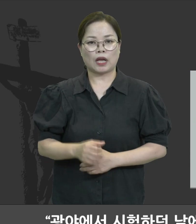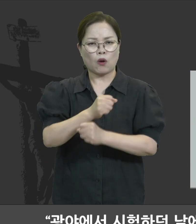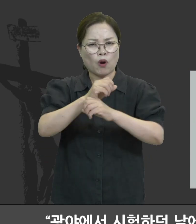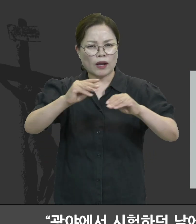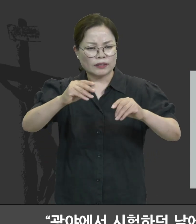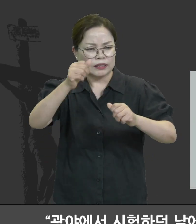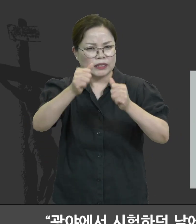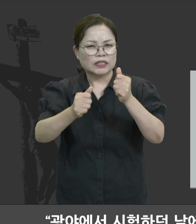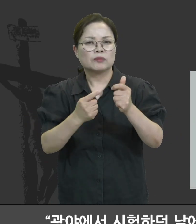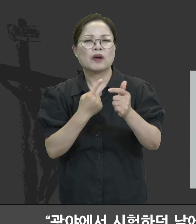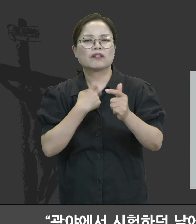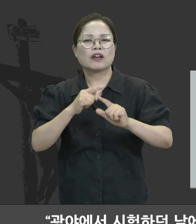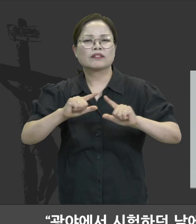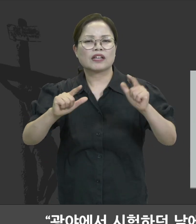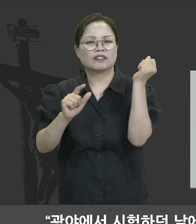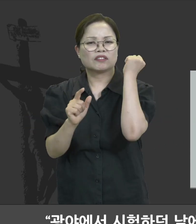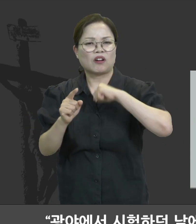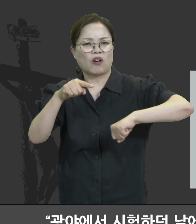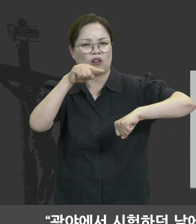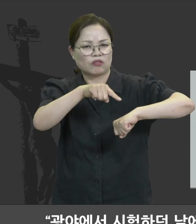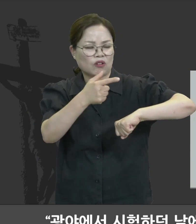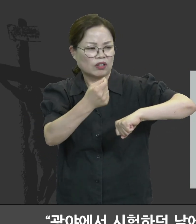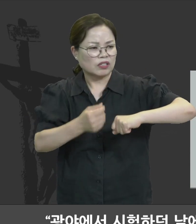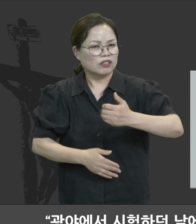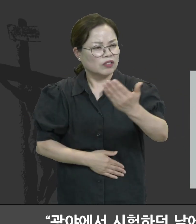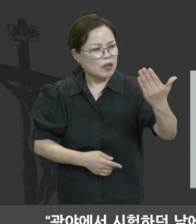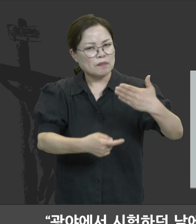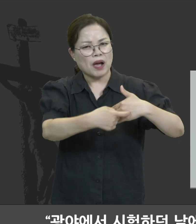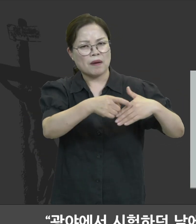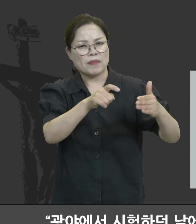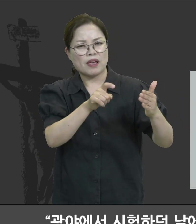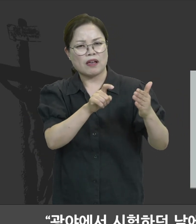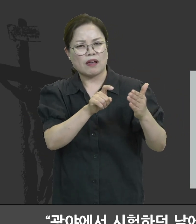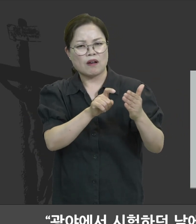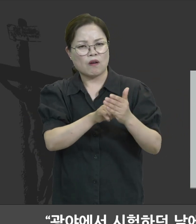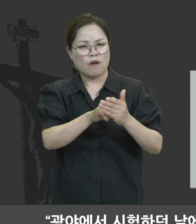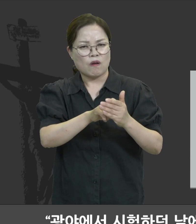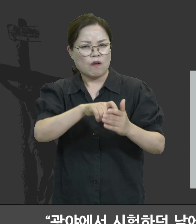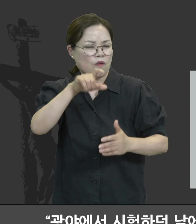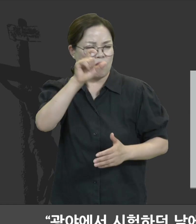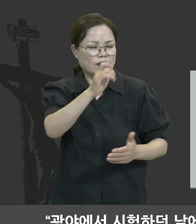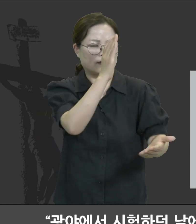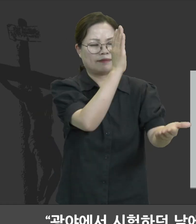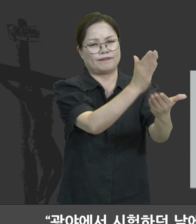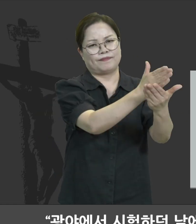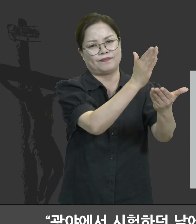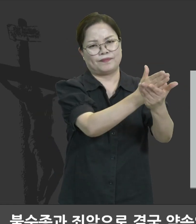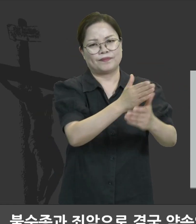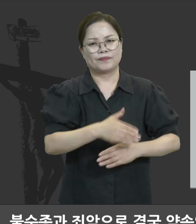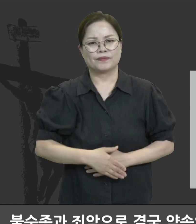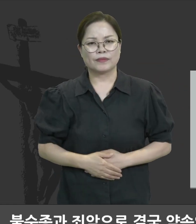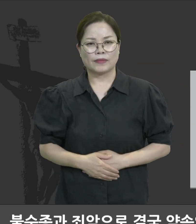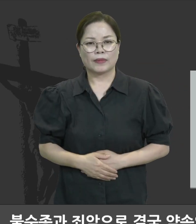광야에서 시험하던 날에 거역하던 것 같이 너희 마음을 완고하게 하지 말라.